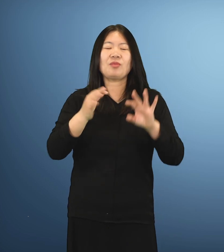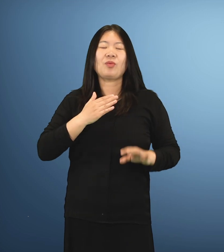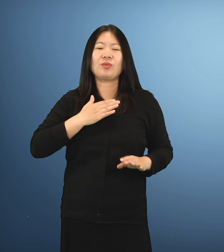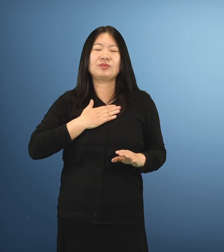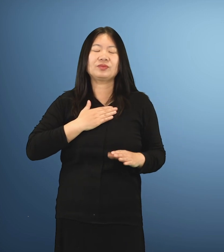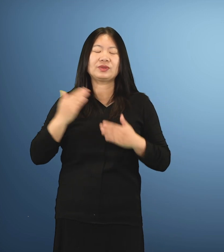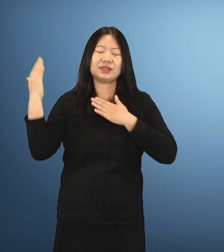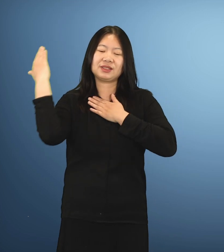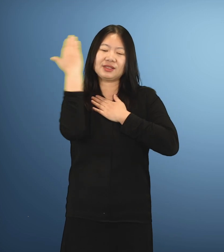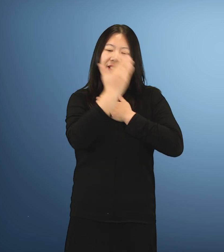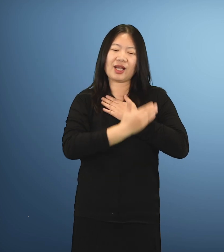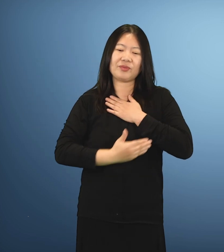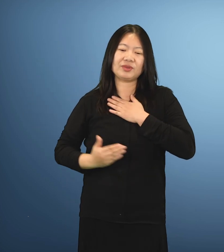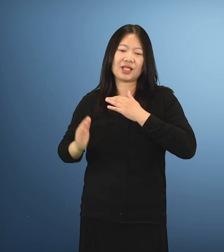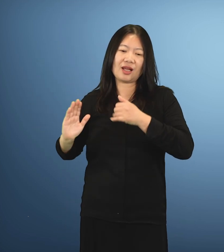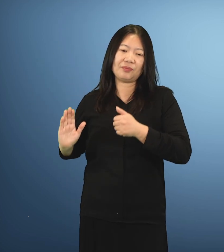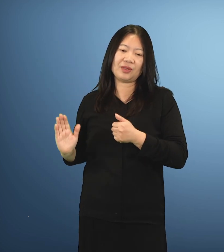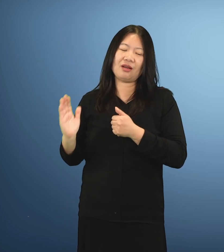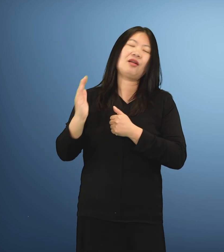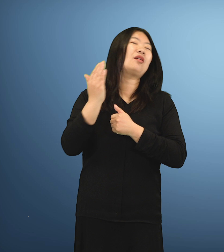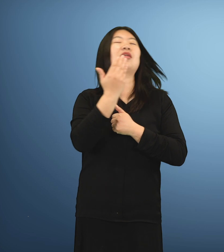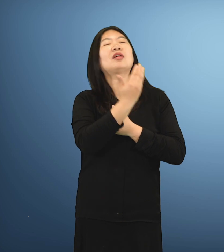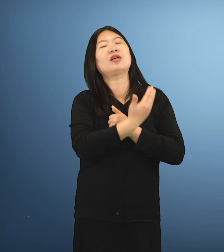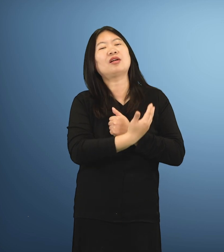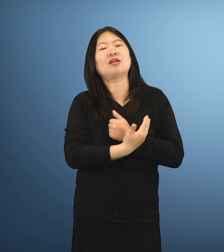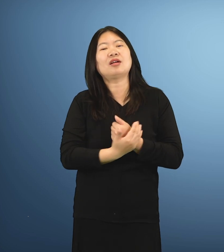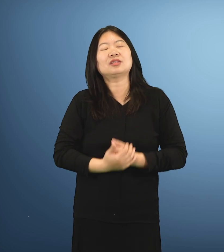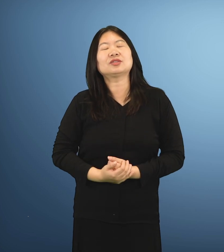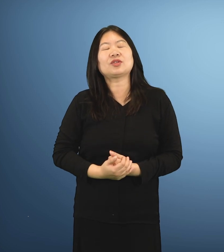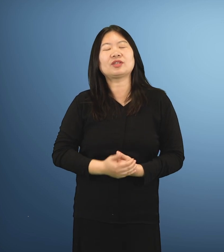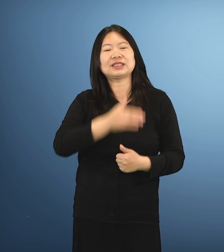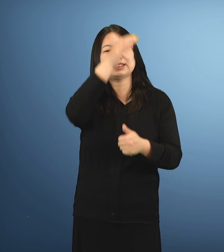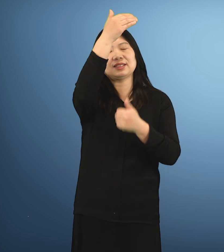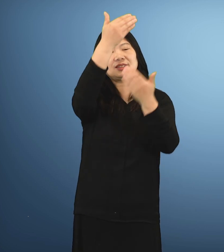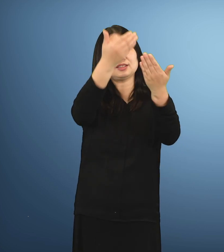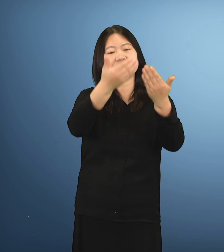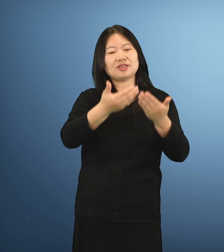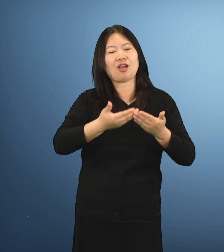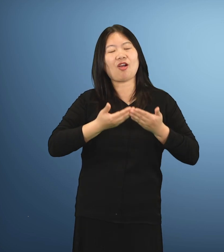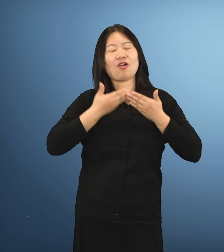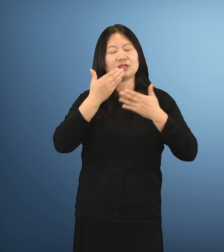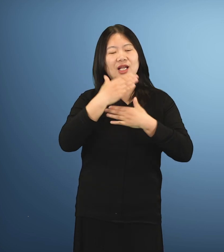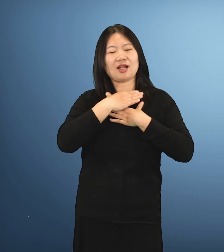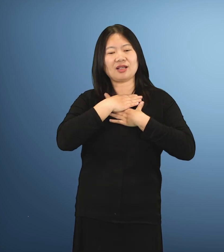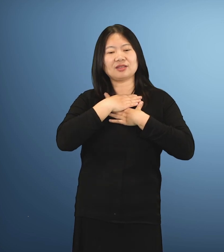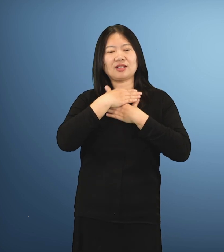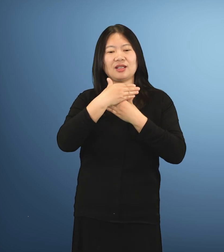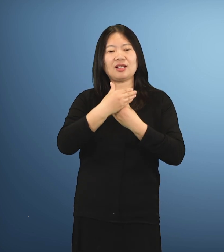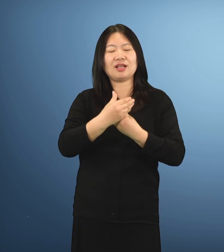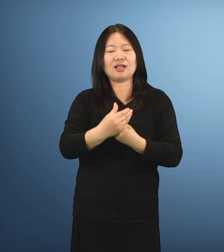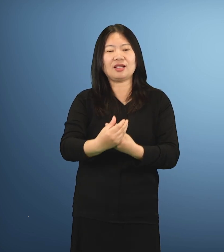내 몸을 감사며 주어지는